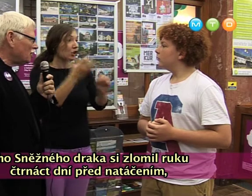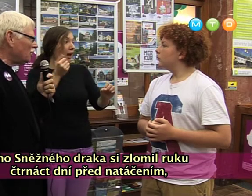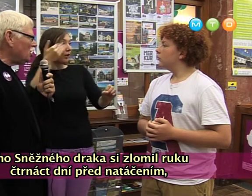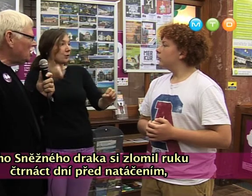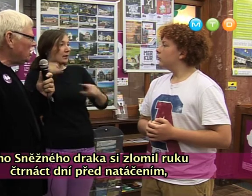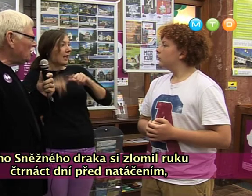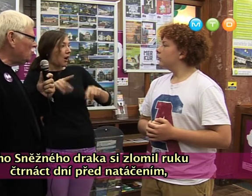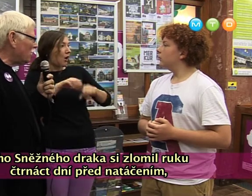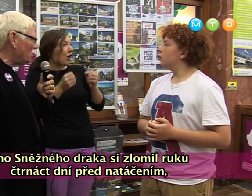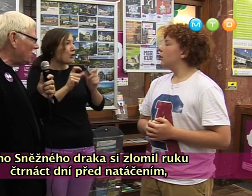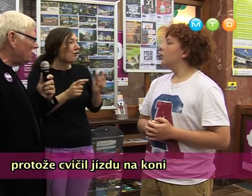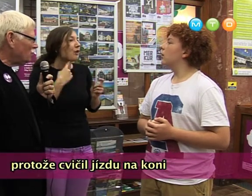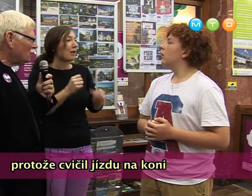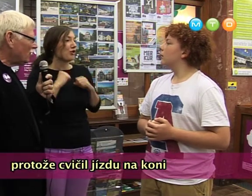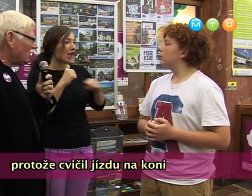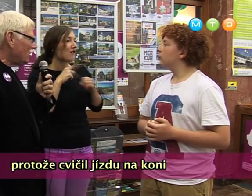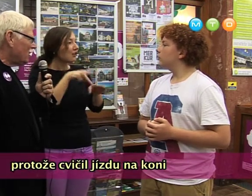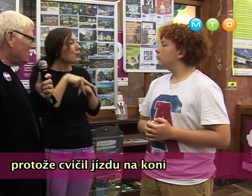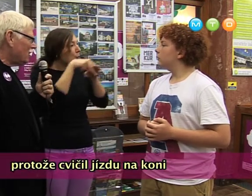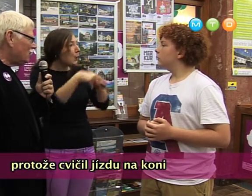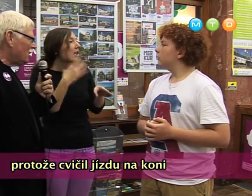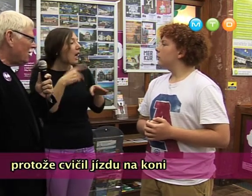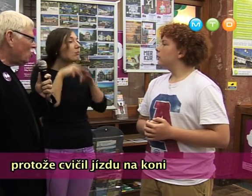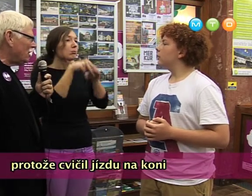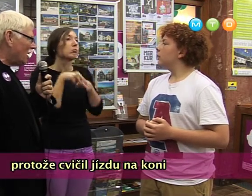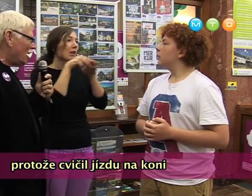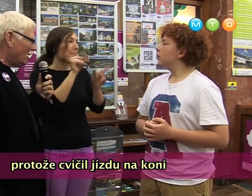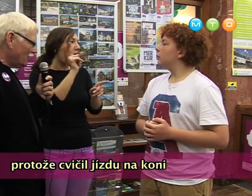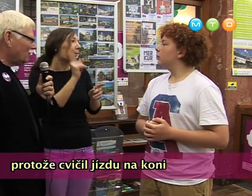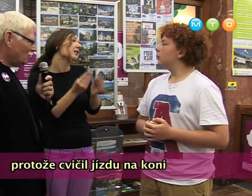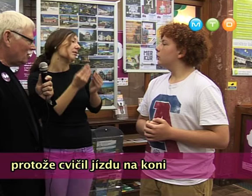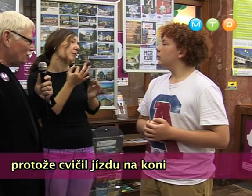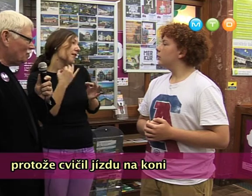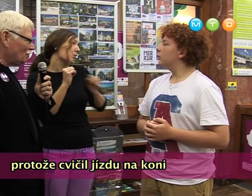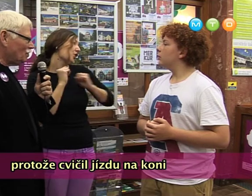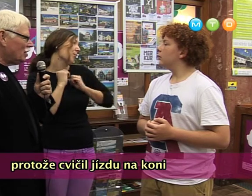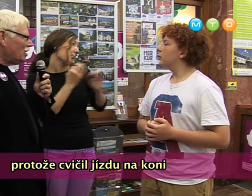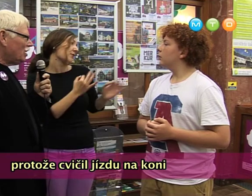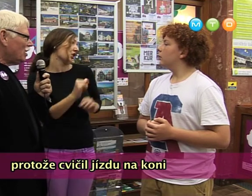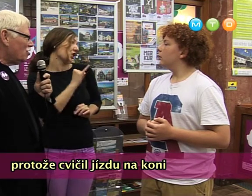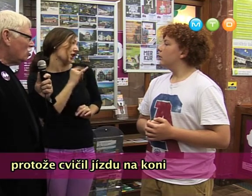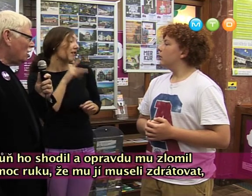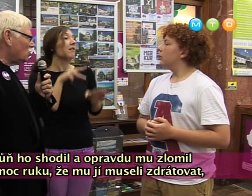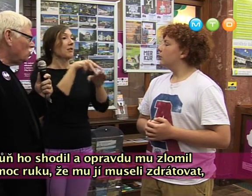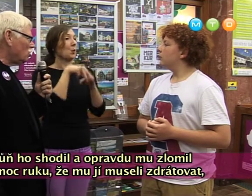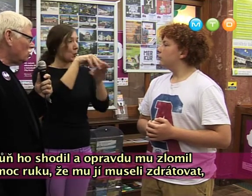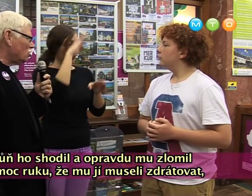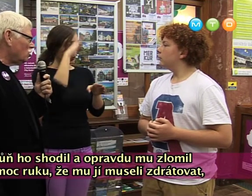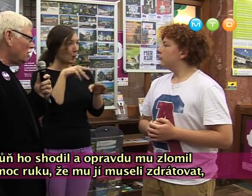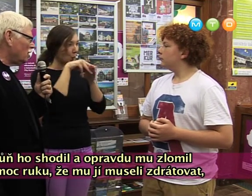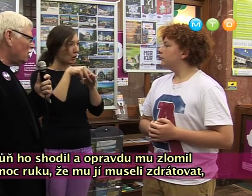protože cvičil jízdu na koni, kde měl na koni hrát. Jo? No a kuň